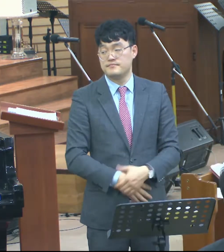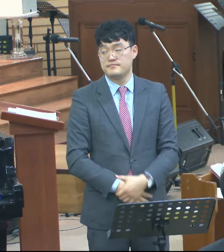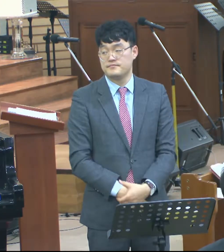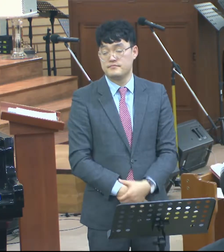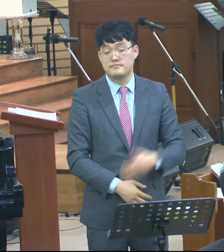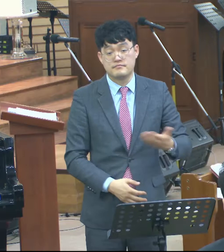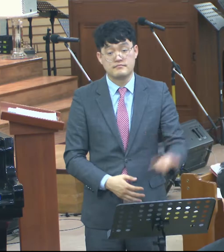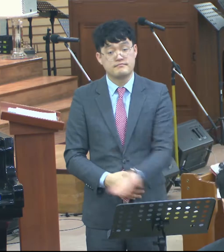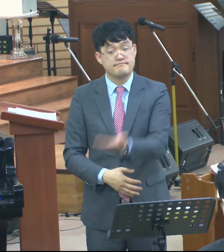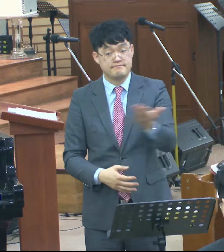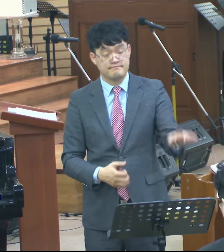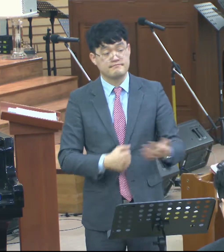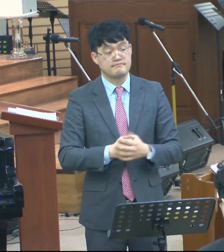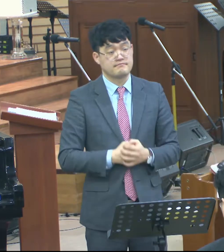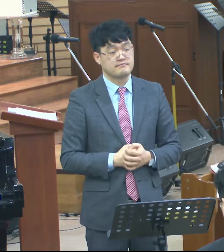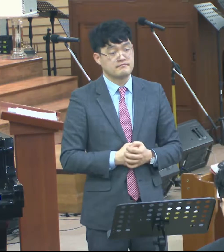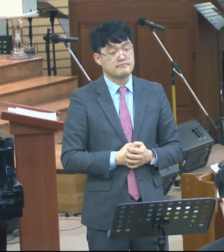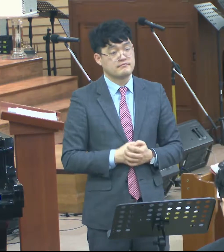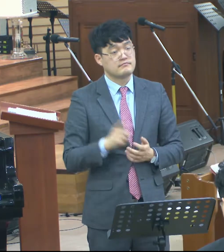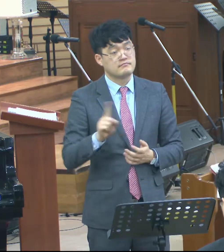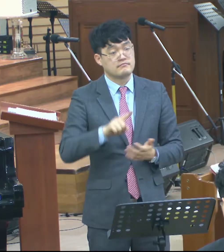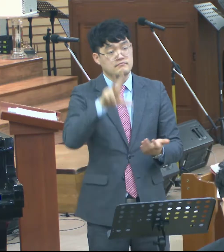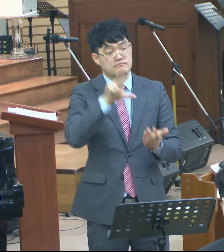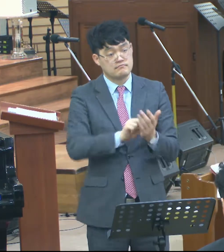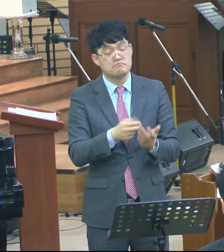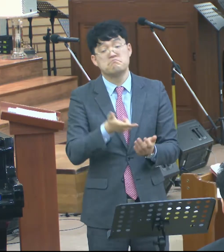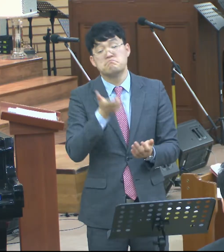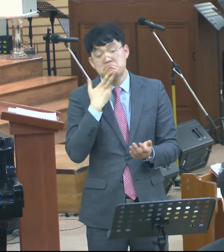여러분, 문제없이 잘 가는 게 목표가 아니에요.